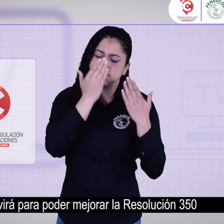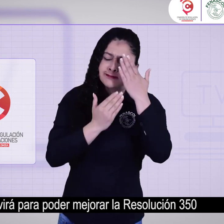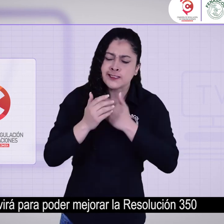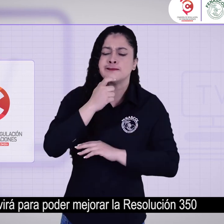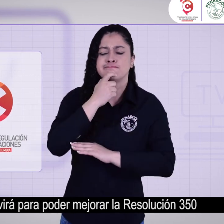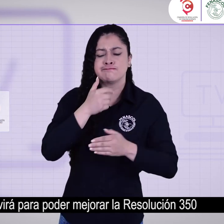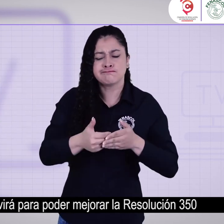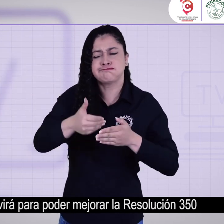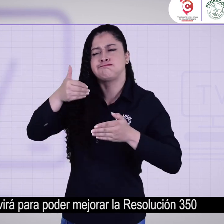350